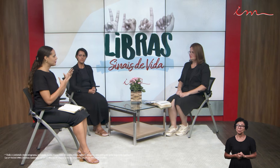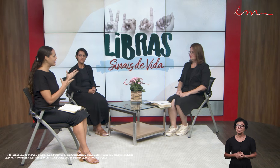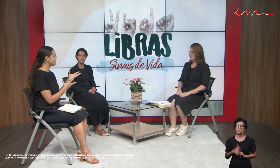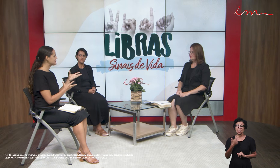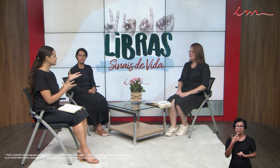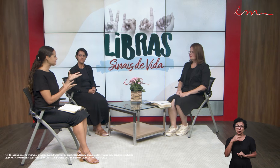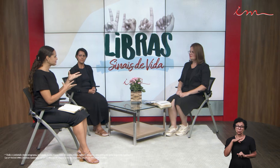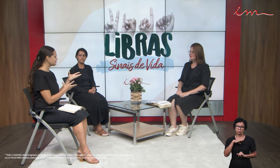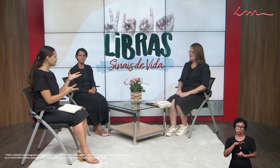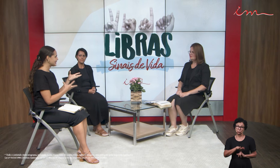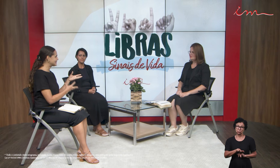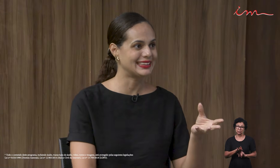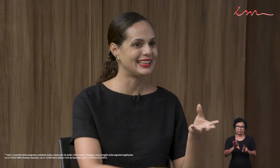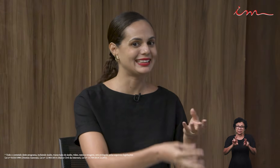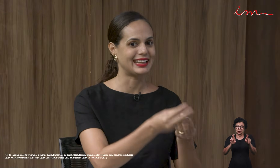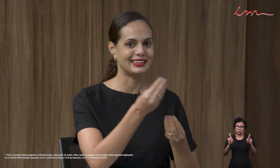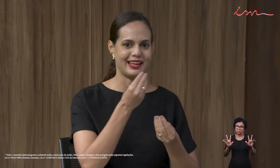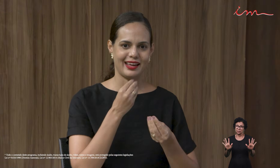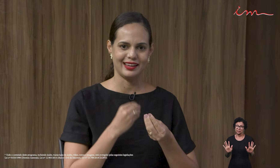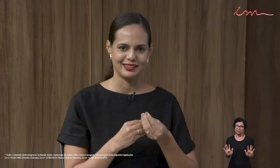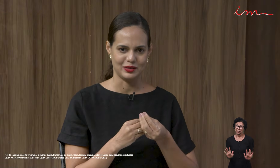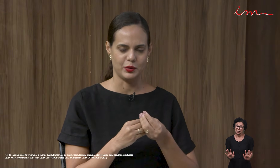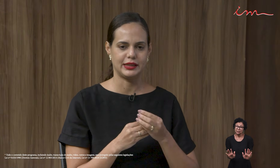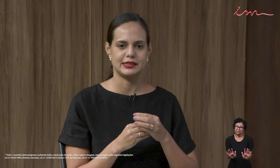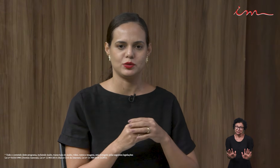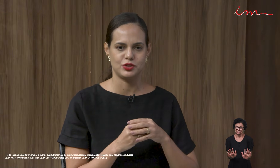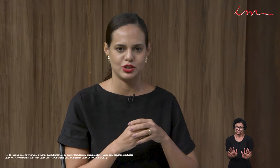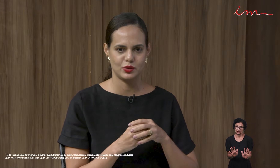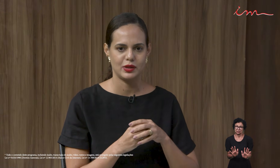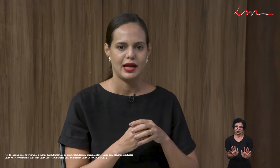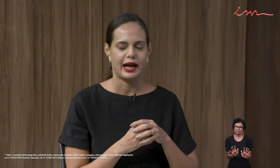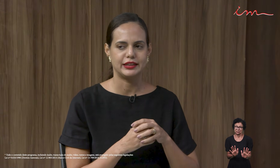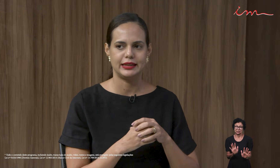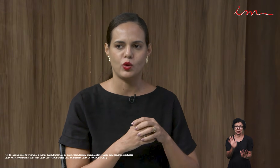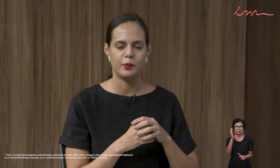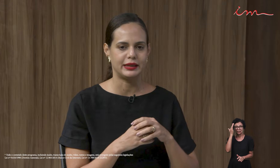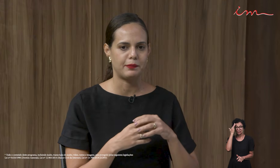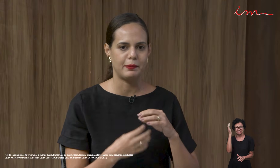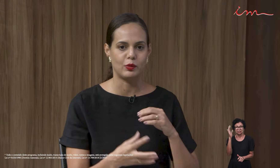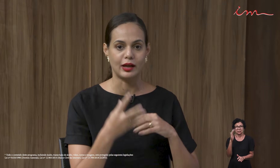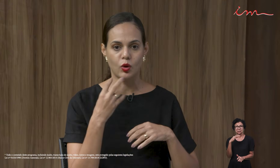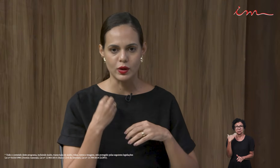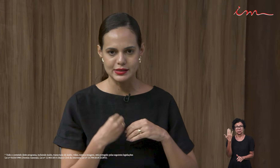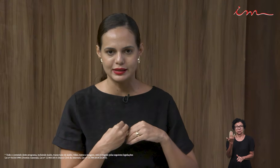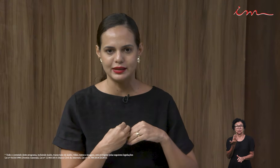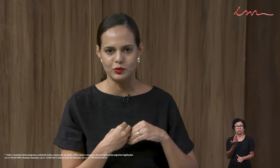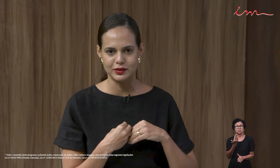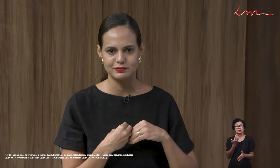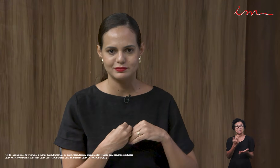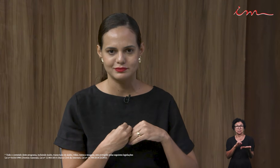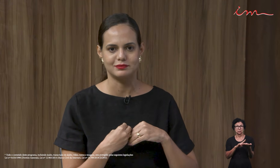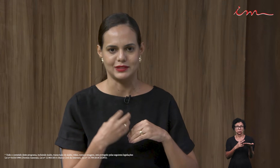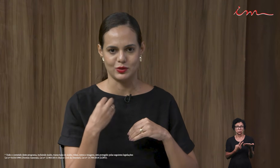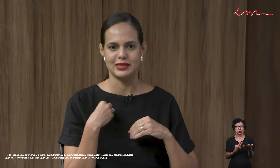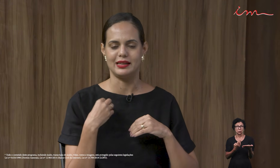o português. Você tem que entender o que está sendo dito, a gente tem que compreender primeiro na nossa